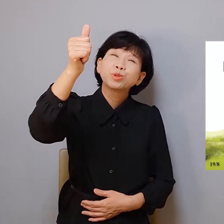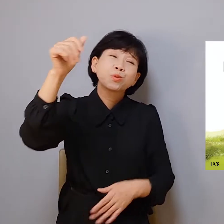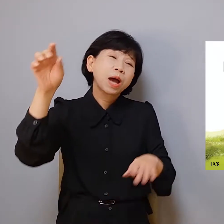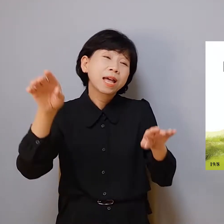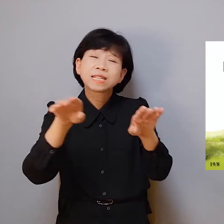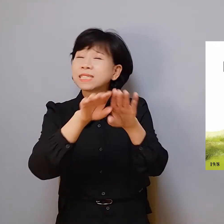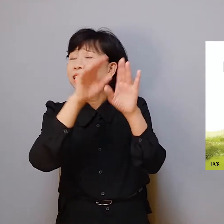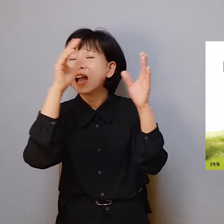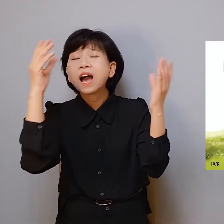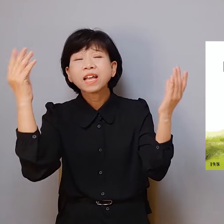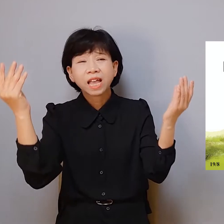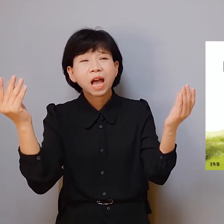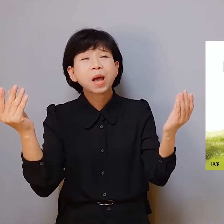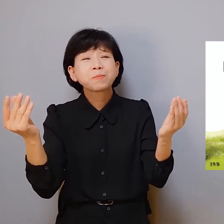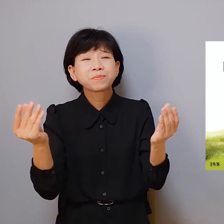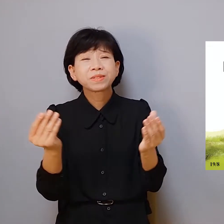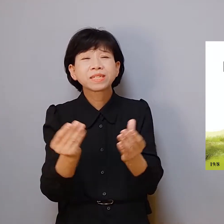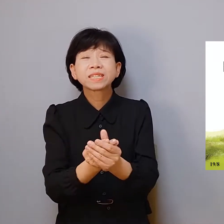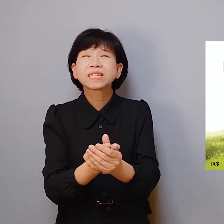주는